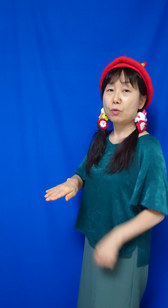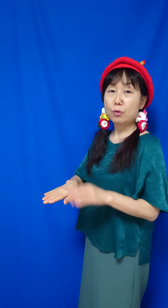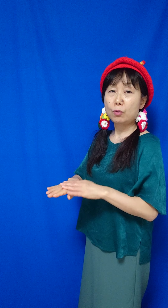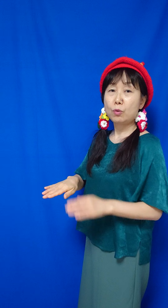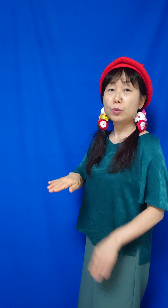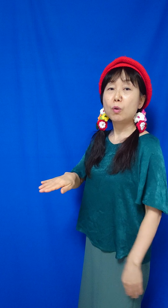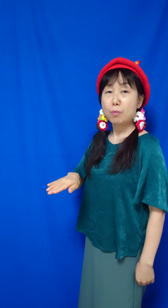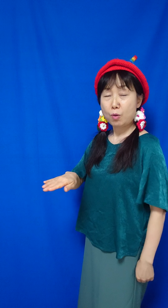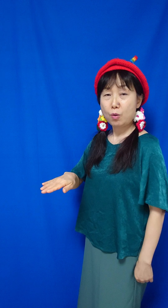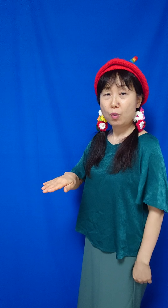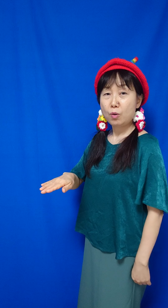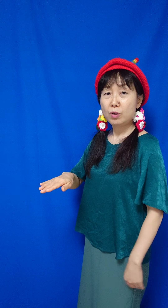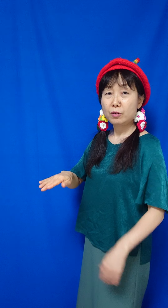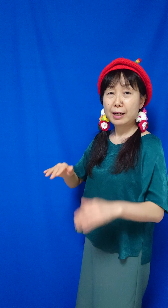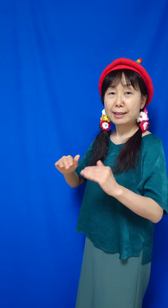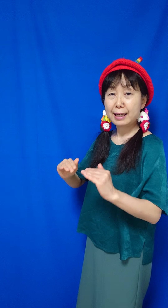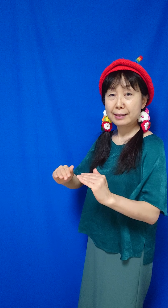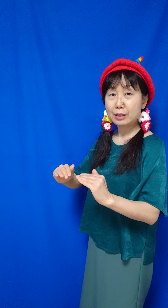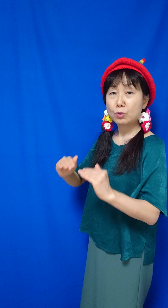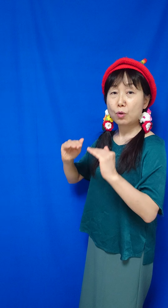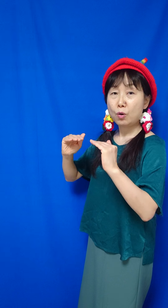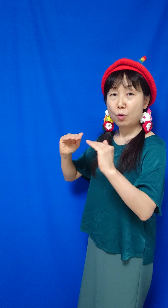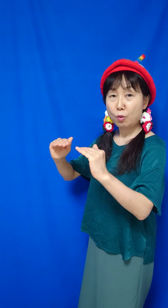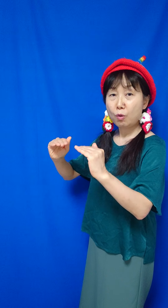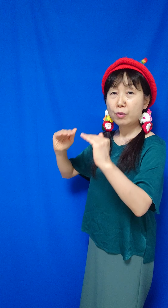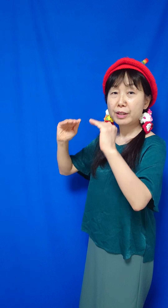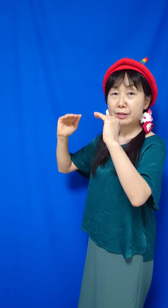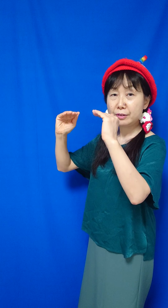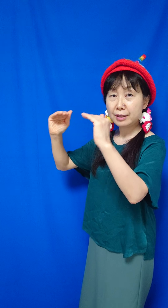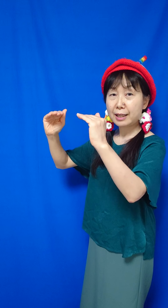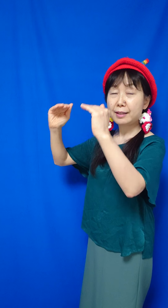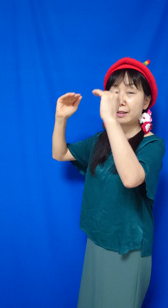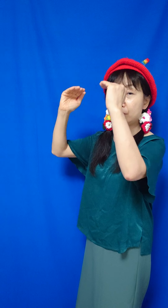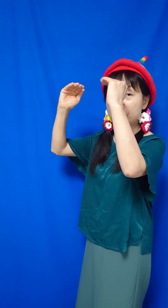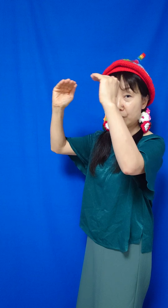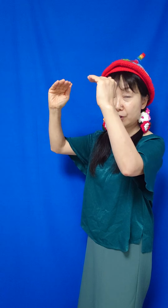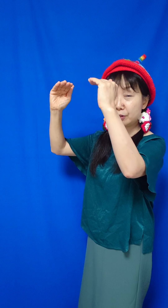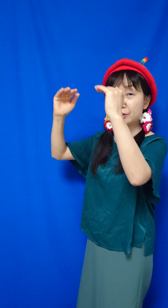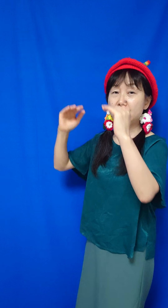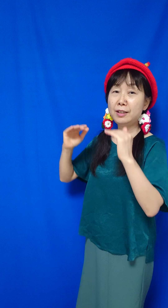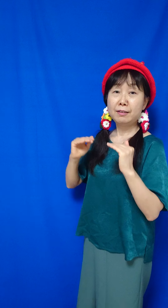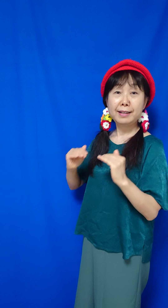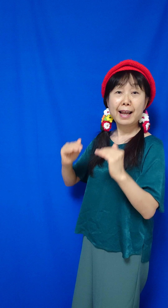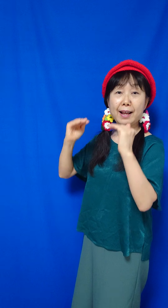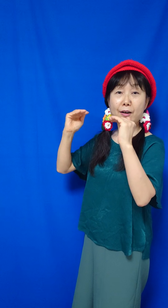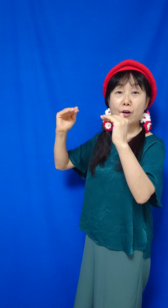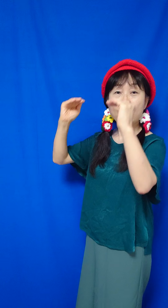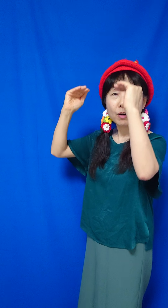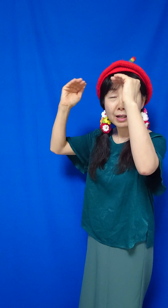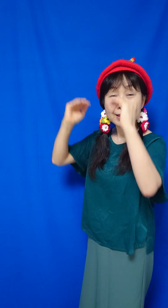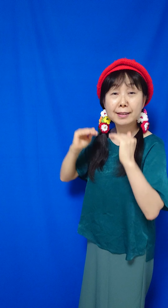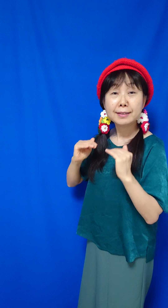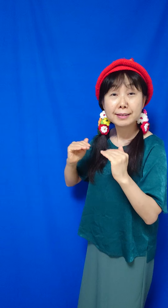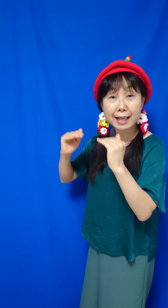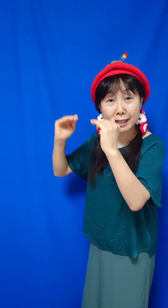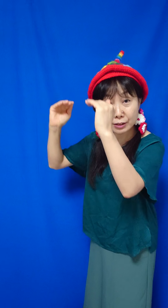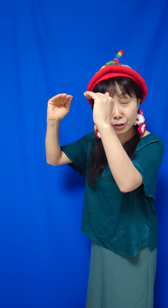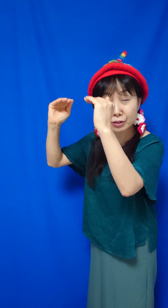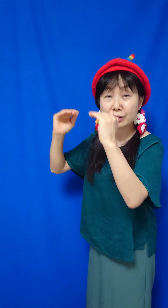ここ子供、これがだんだんとこう大きくなっていく様子、これで成長する